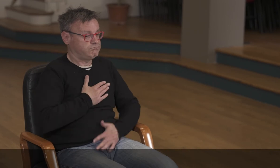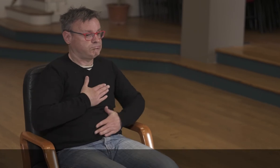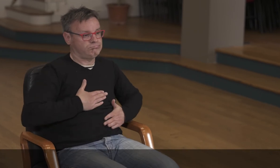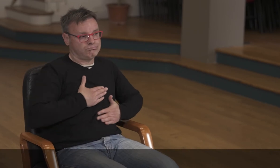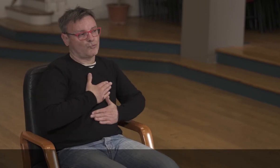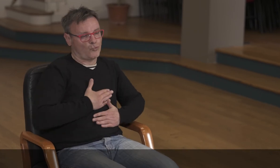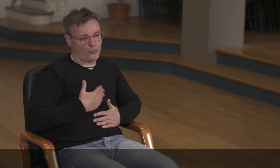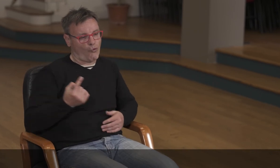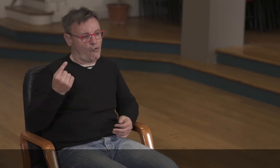petit.